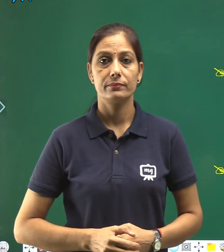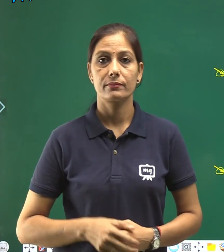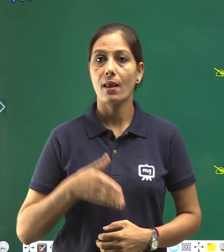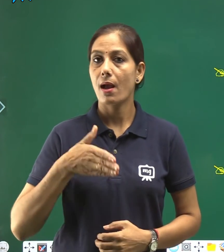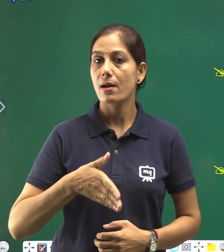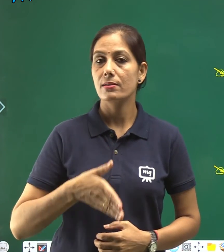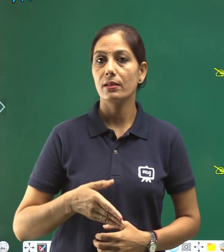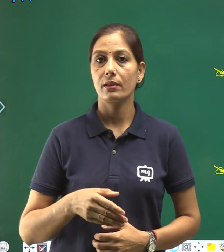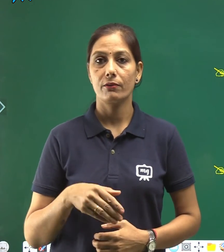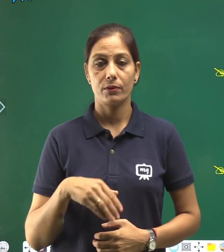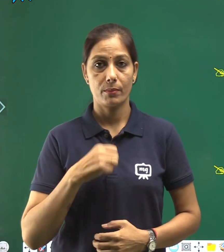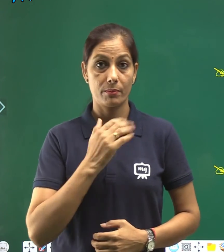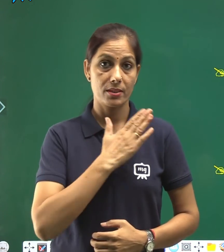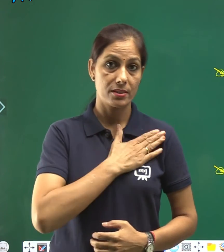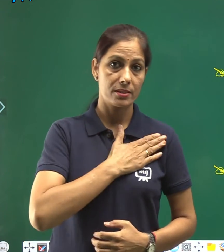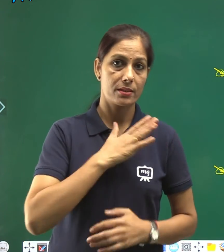वर्तमान में जीना चाहिए।